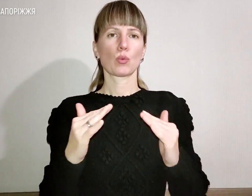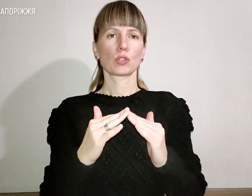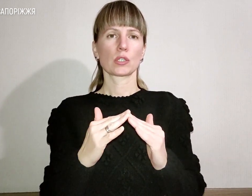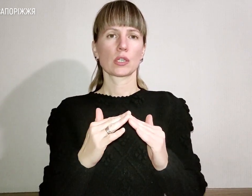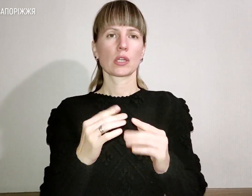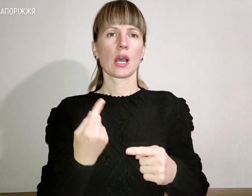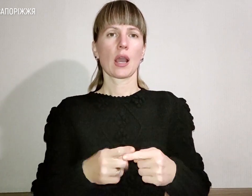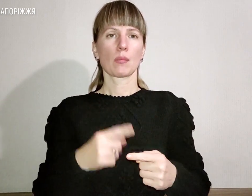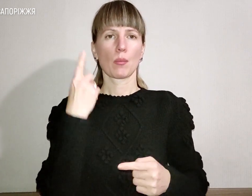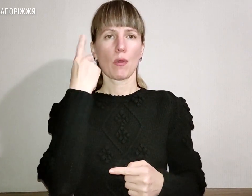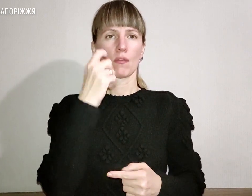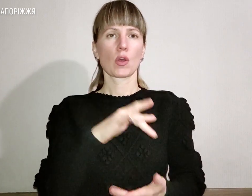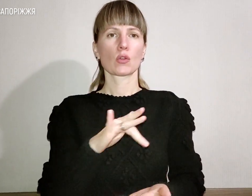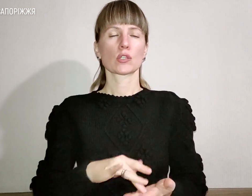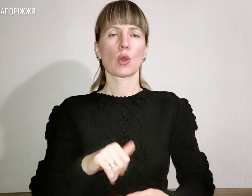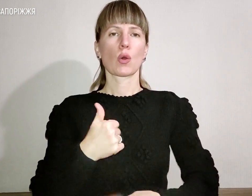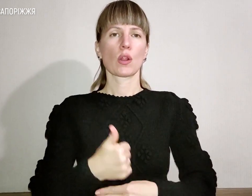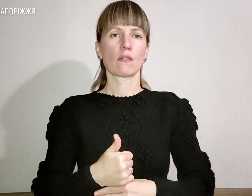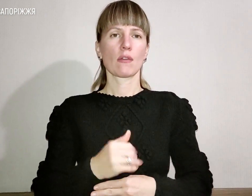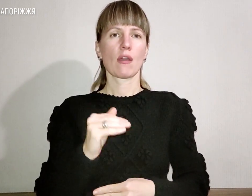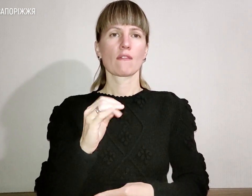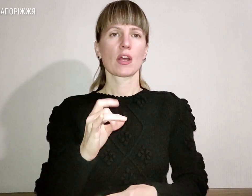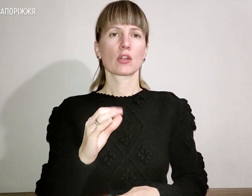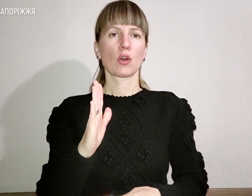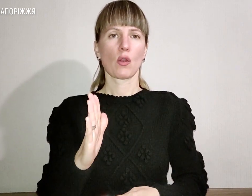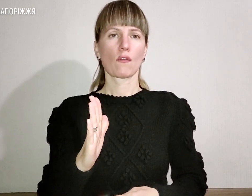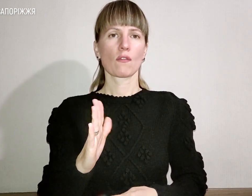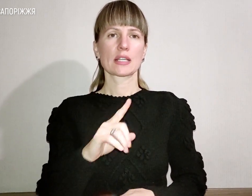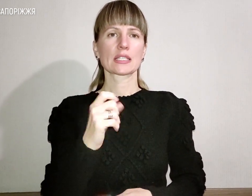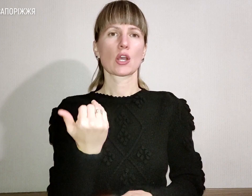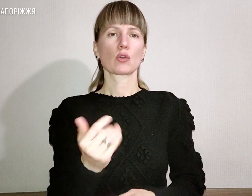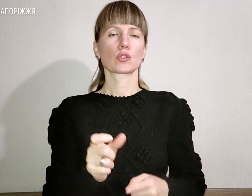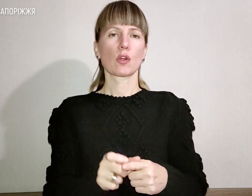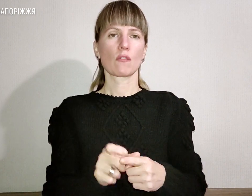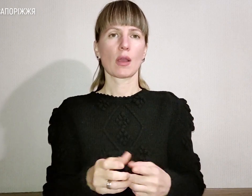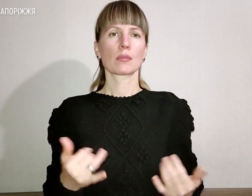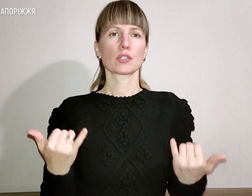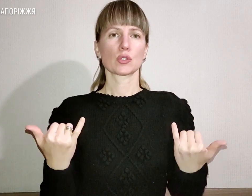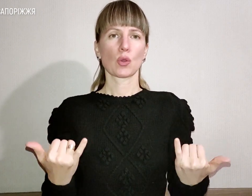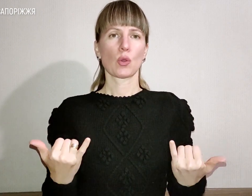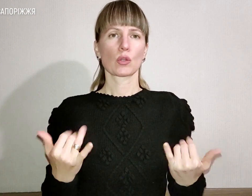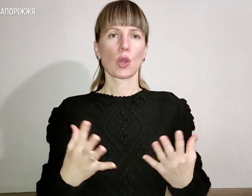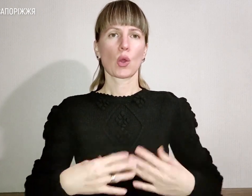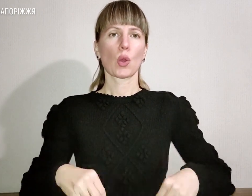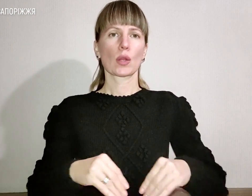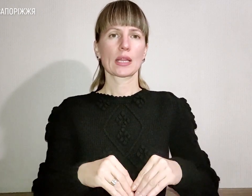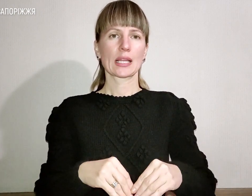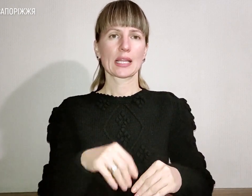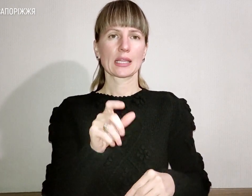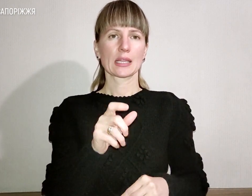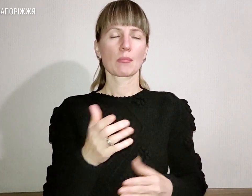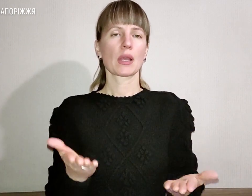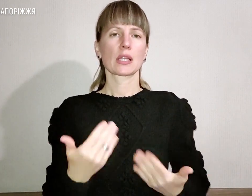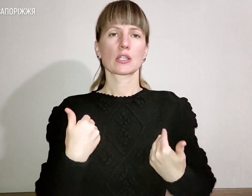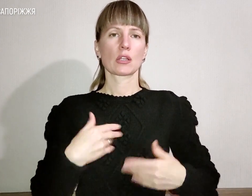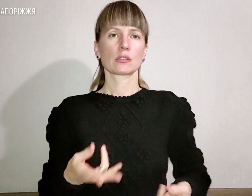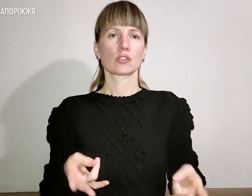це повідомив міський голова Іван Федоров. За його словами, сьогодні родинам, які не захотіли полишати свої